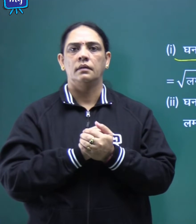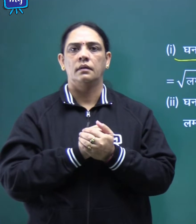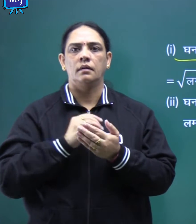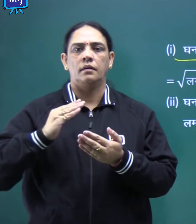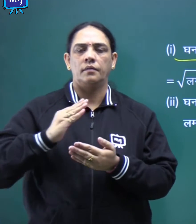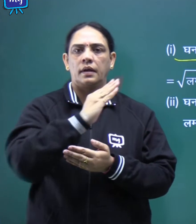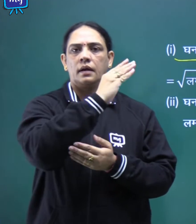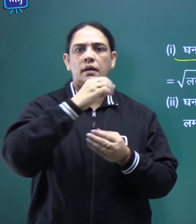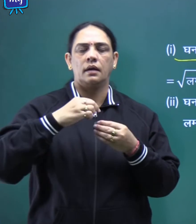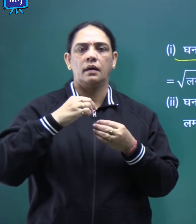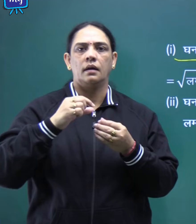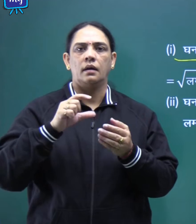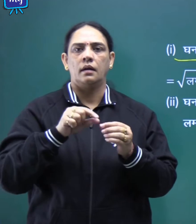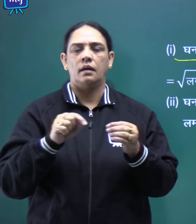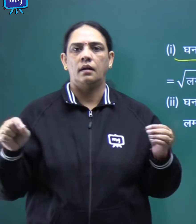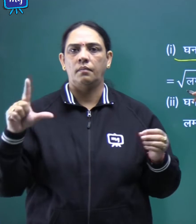विकर्ण की लंबाई